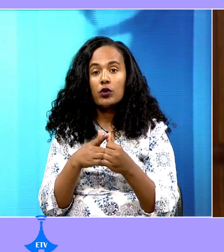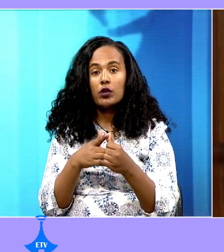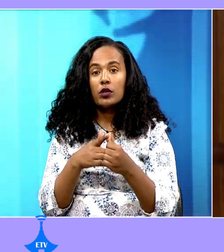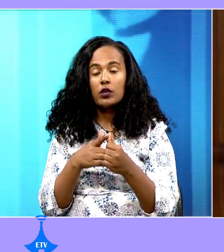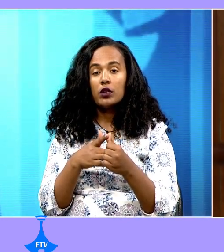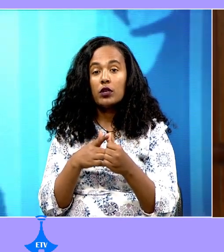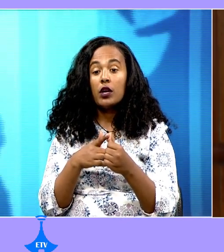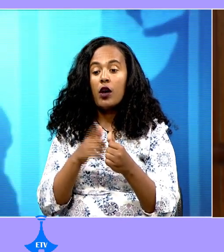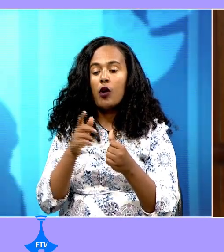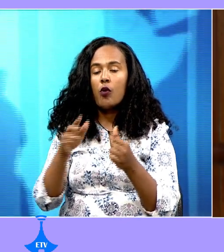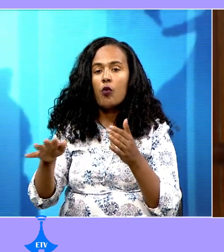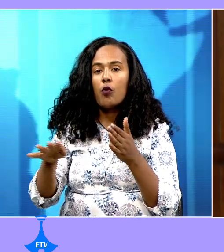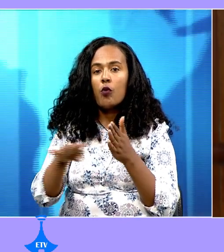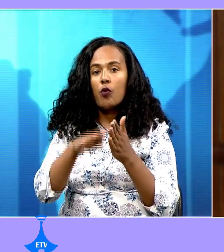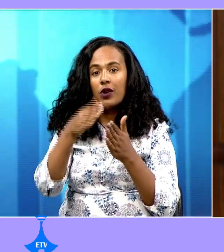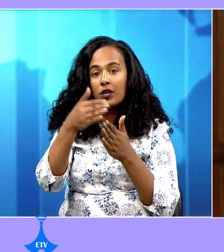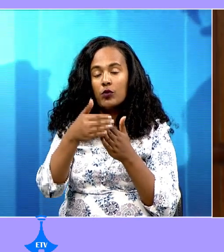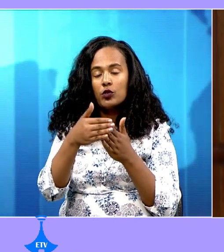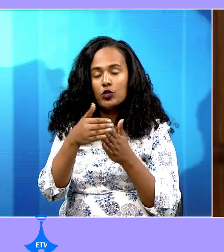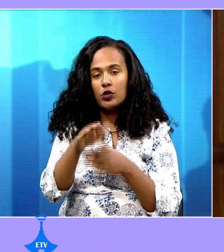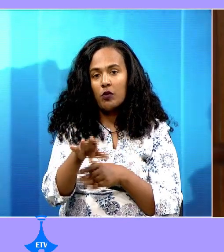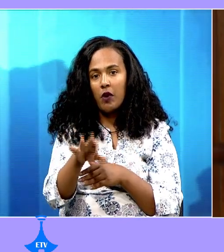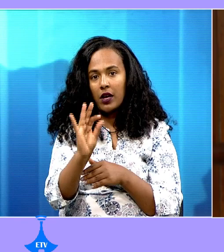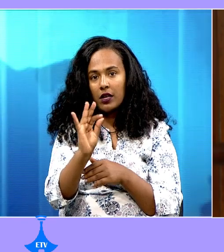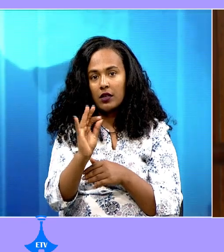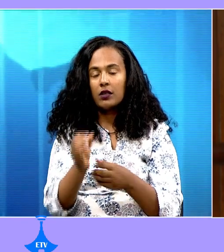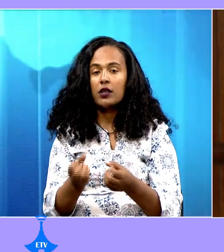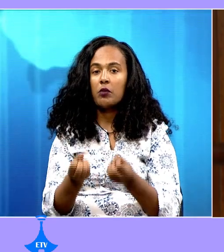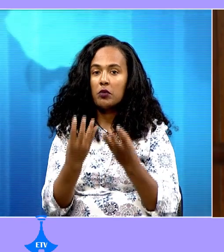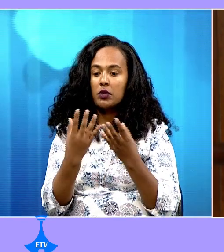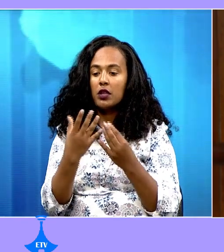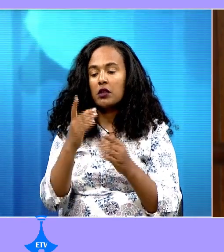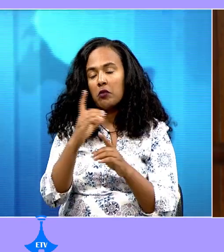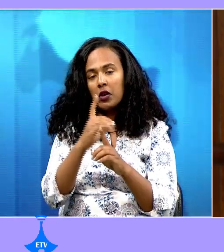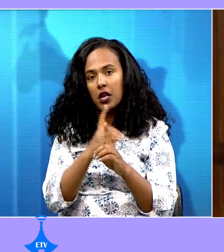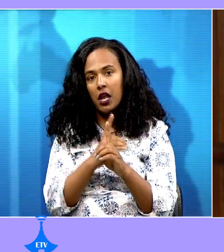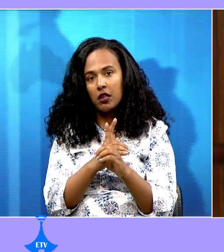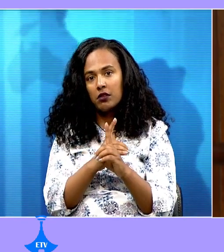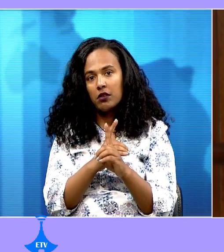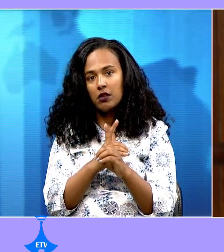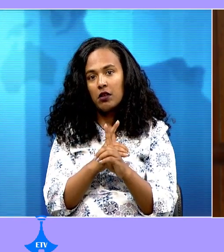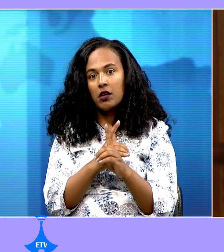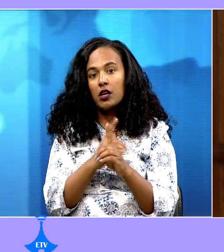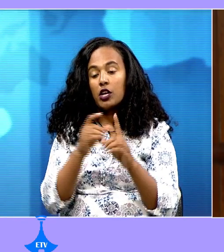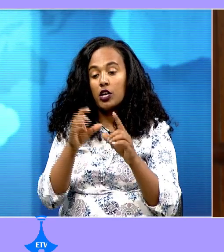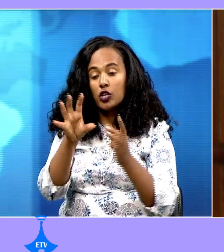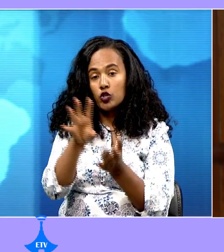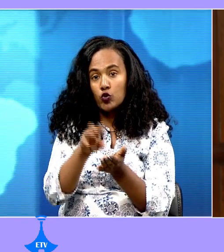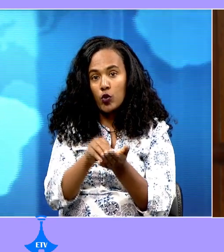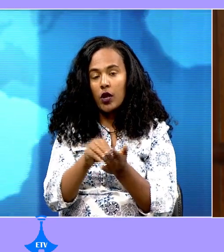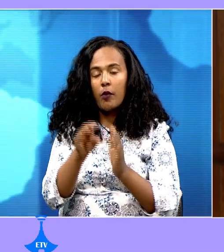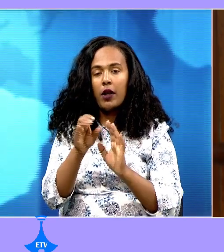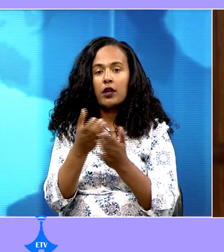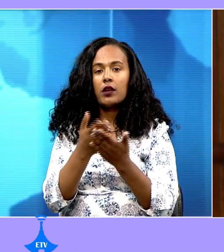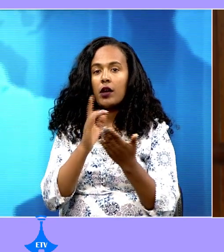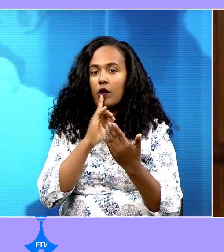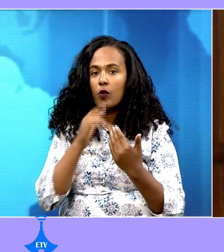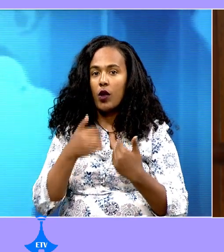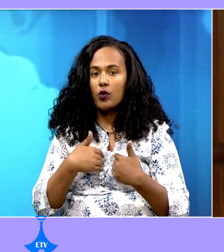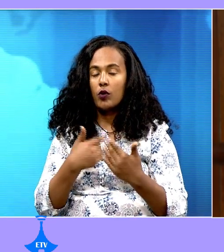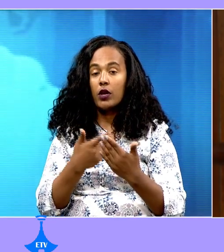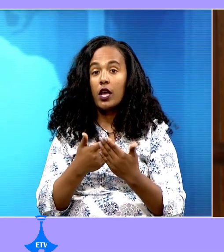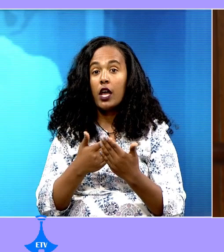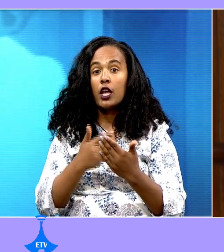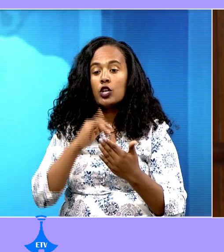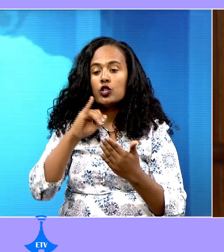የወደቦች ኮሜርሻል ወደቦችን የማግኘት የመግዛት፣ የመከራየት፣ ኢንስቶል የማድረግ ነገር እናያለን። ይሄ